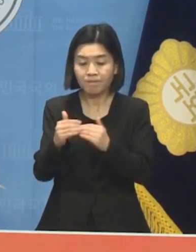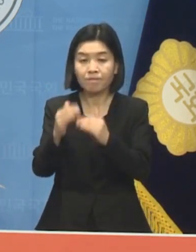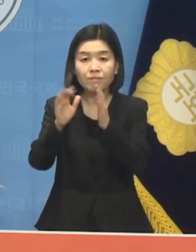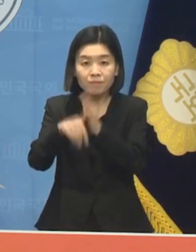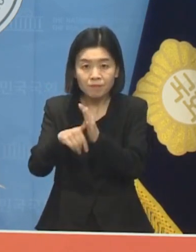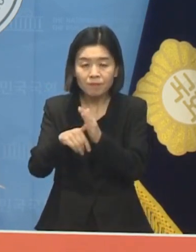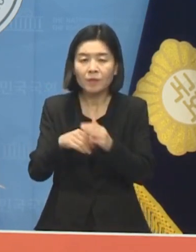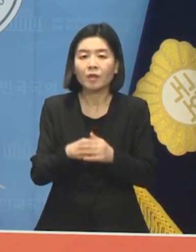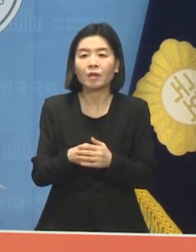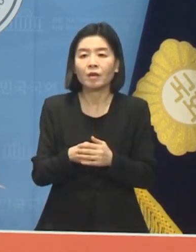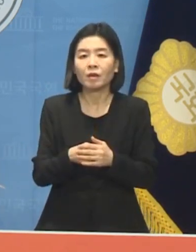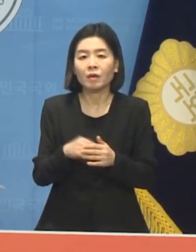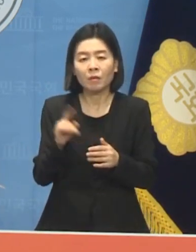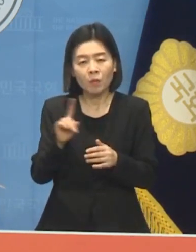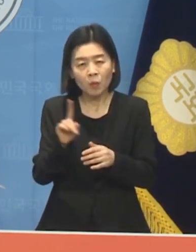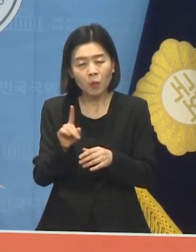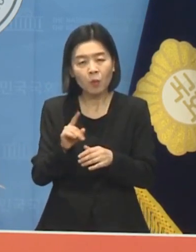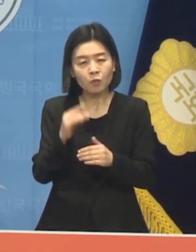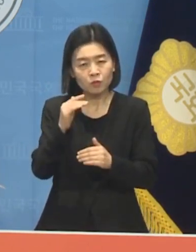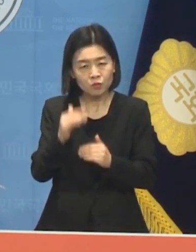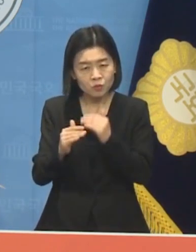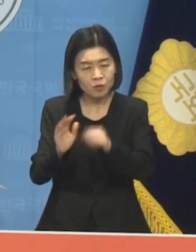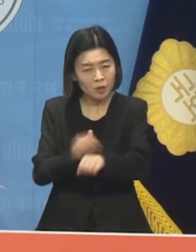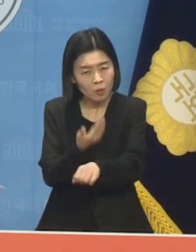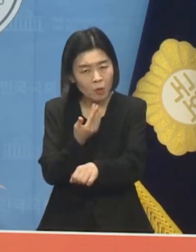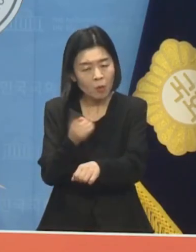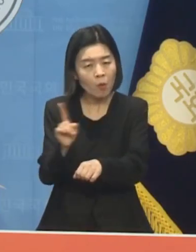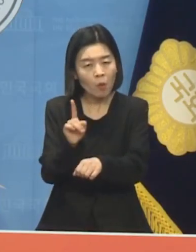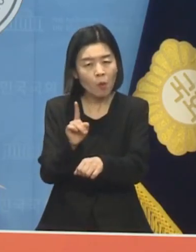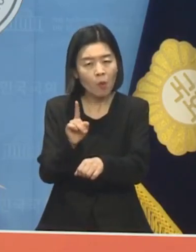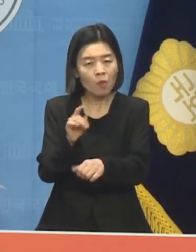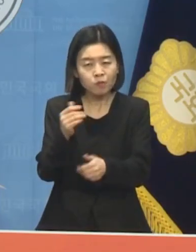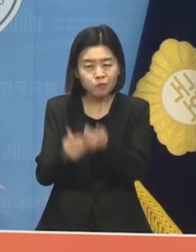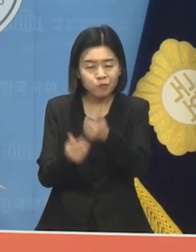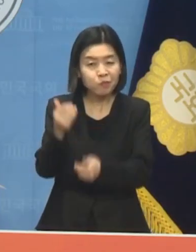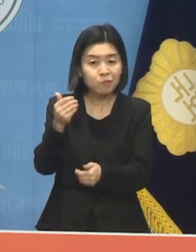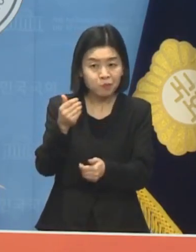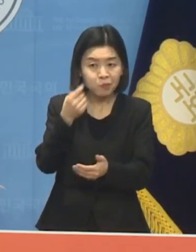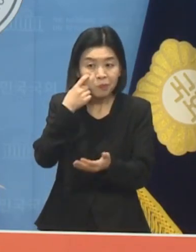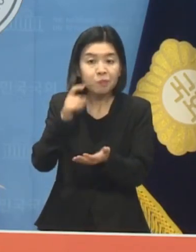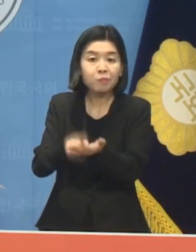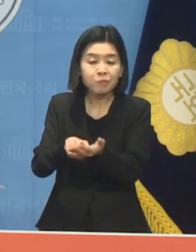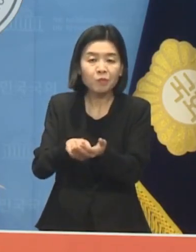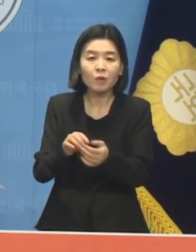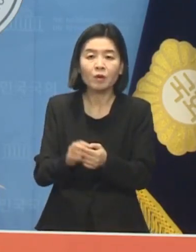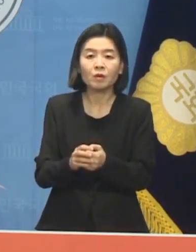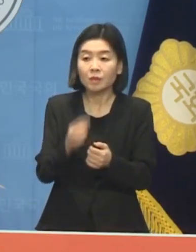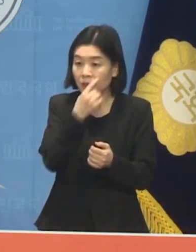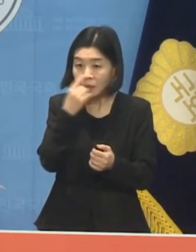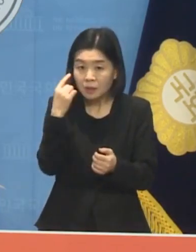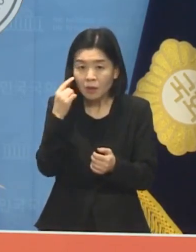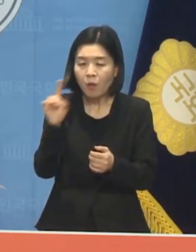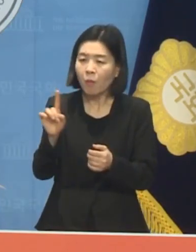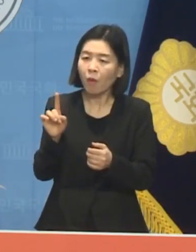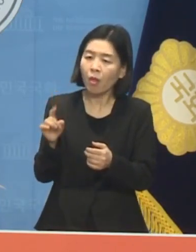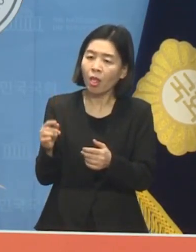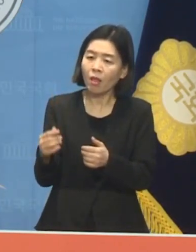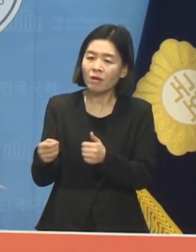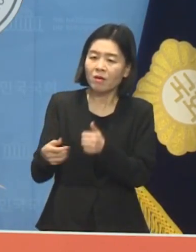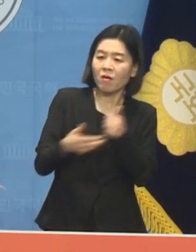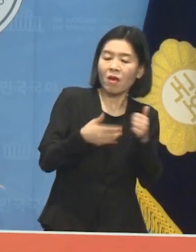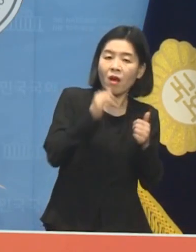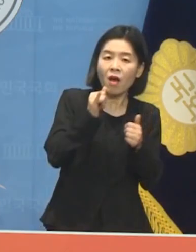여러 가지 흠결과 모순과 억지와 불법이 드러났다. 오염된 증거로 재판을 강행하고